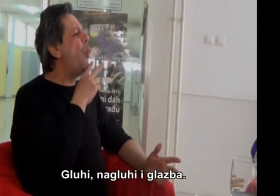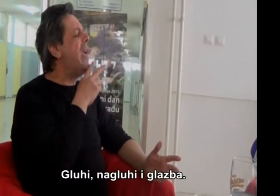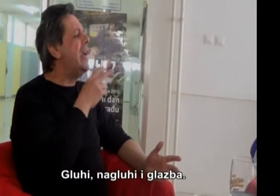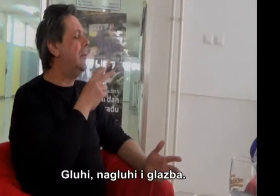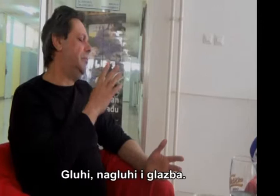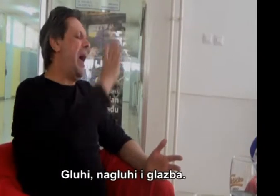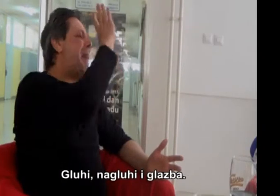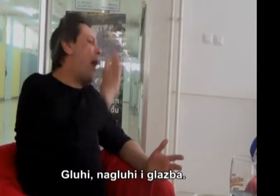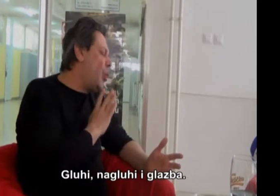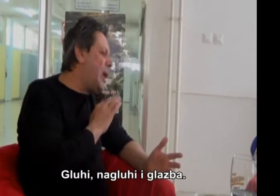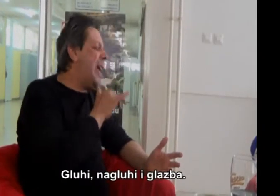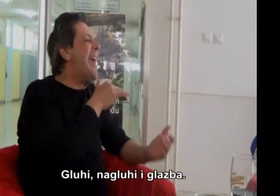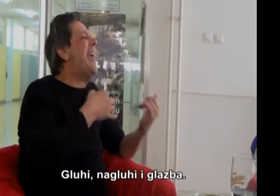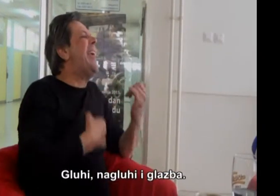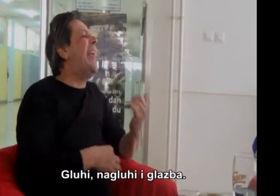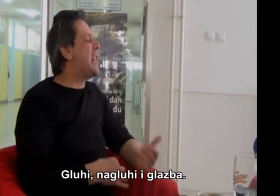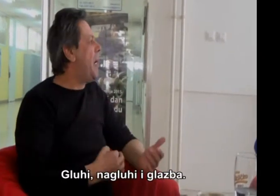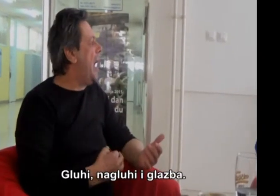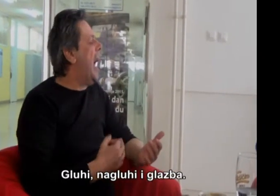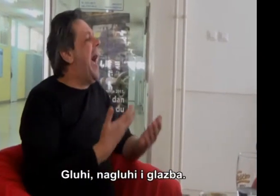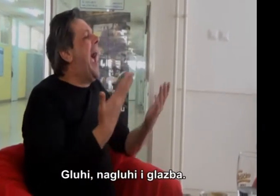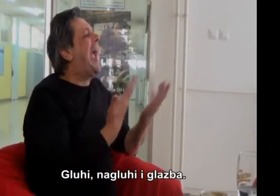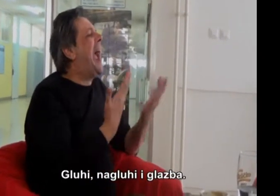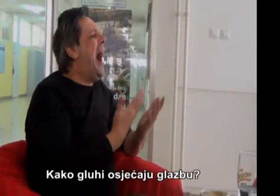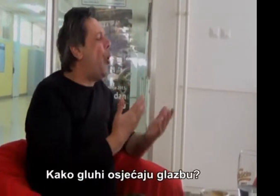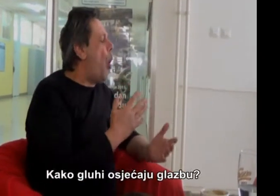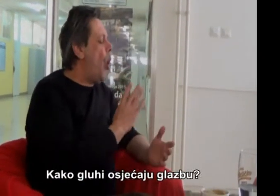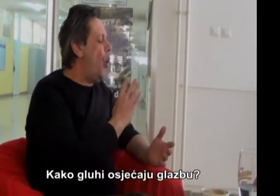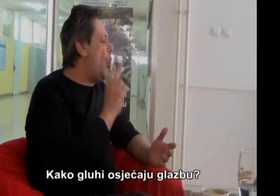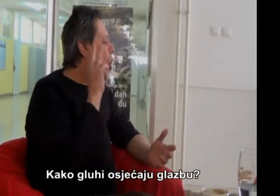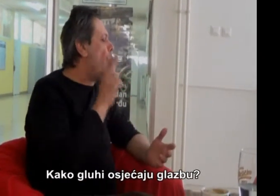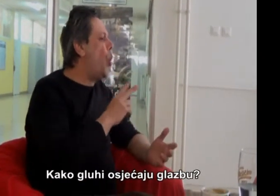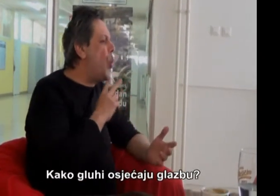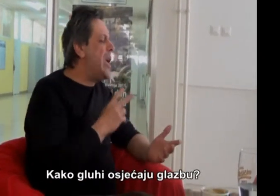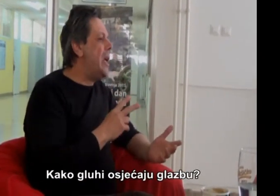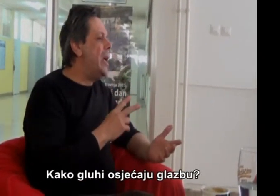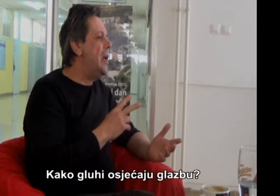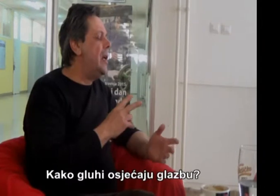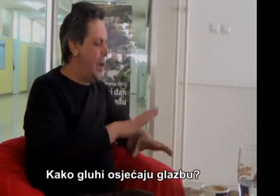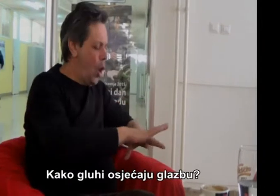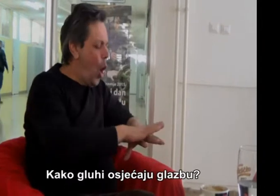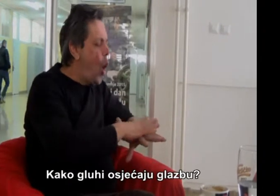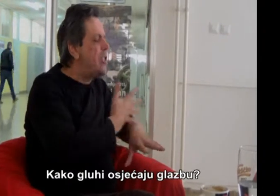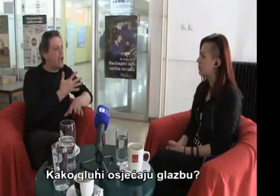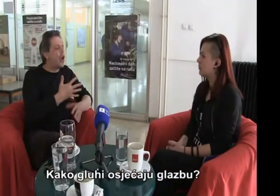Gluhi, nagluhi i glazba. Kako gluhi osjećaju